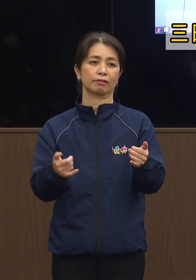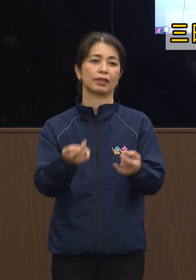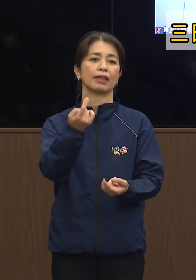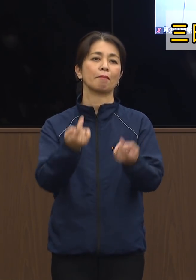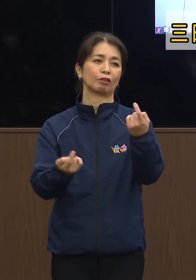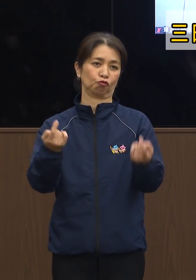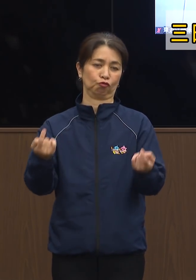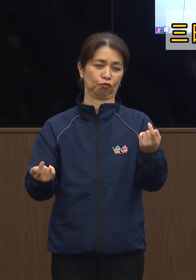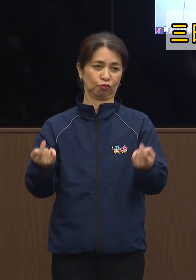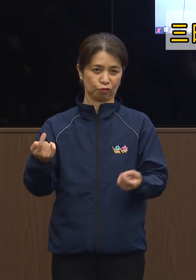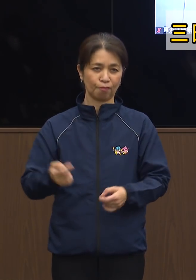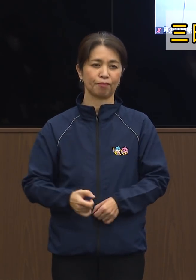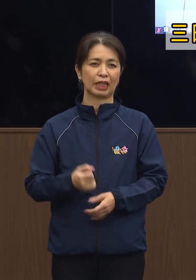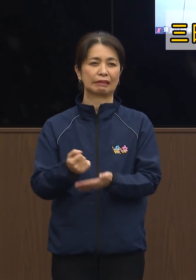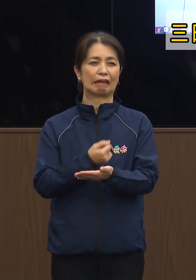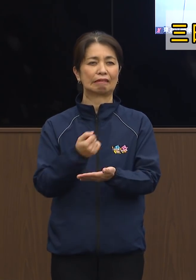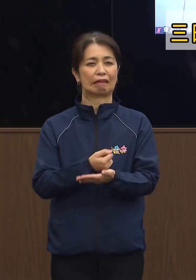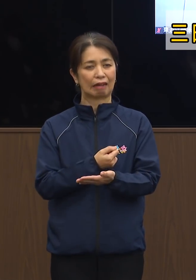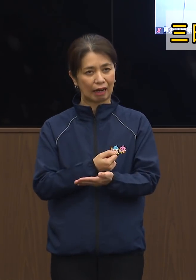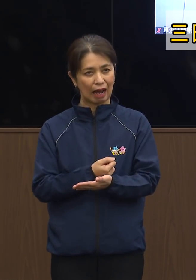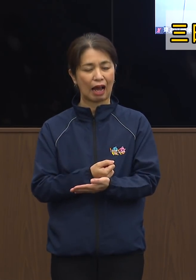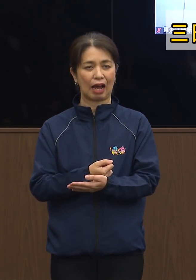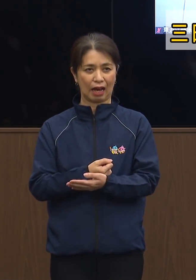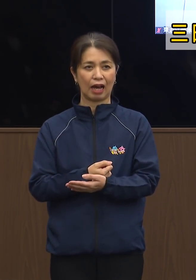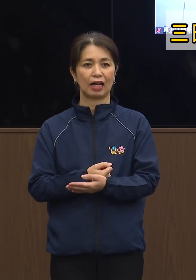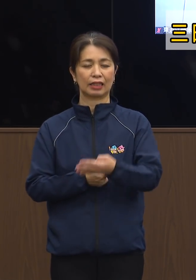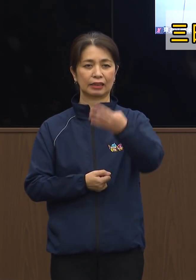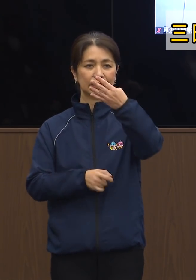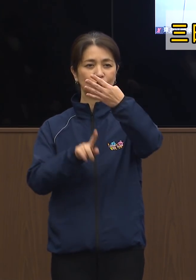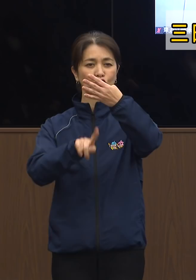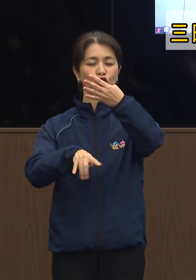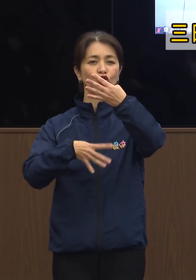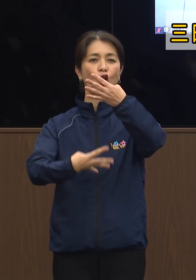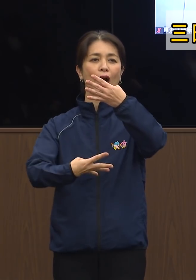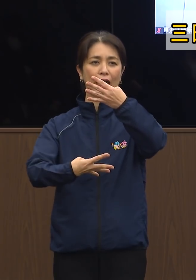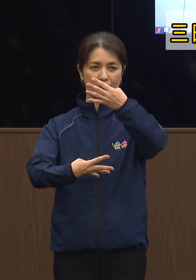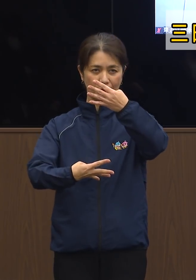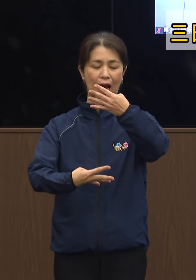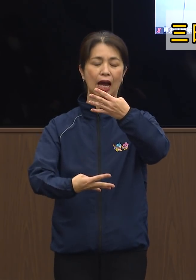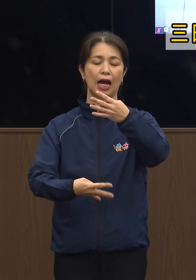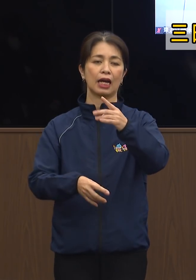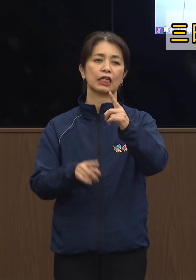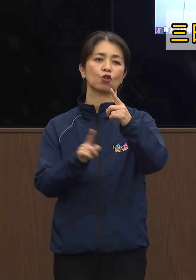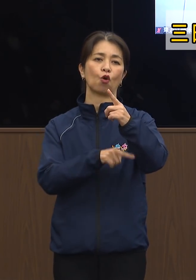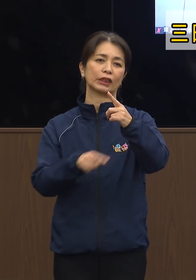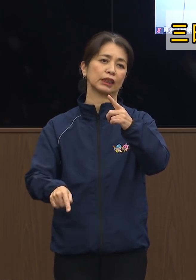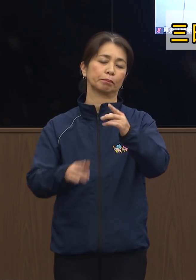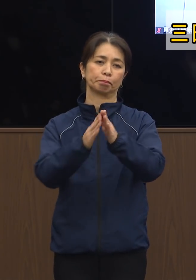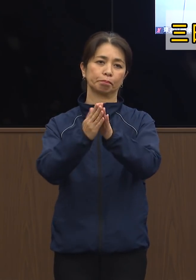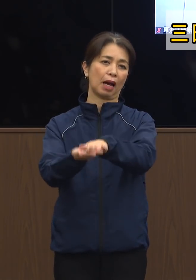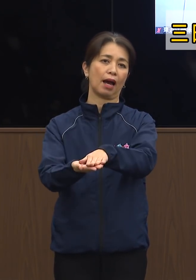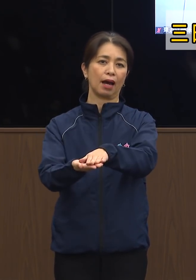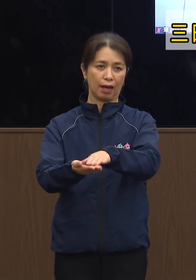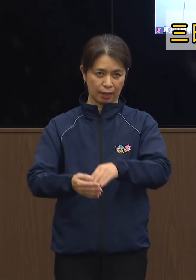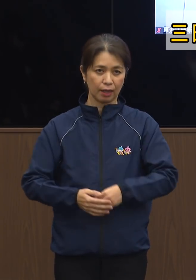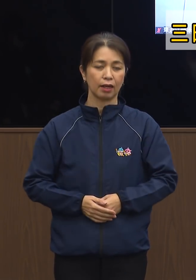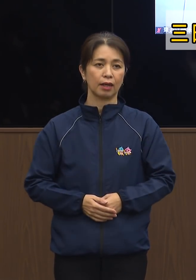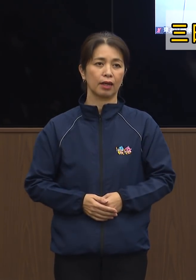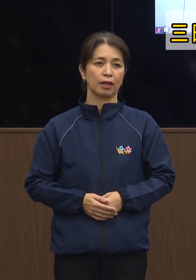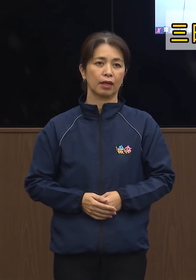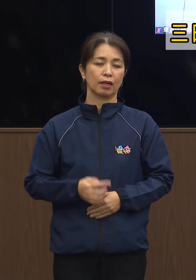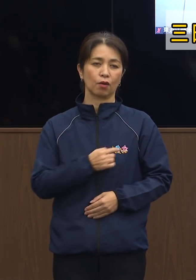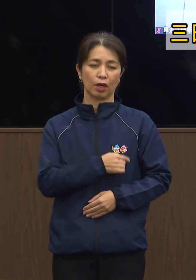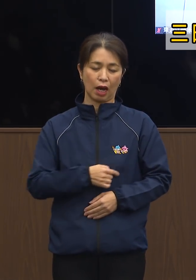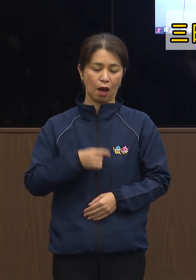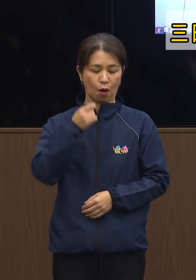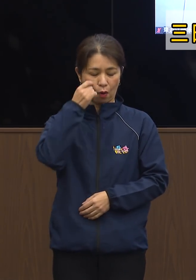残念なことに14日にはお一人の方がお亡くなりになられました。心からお